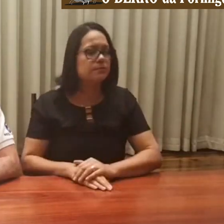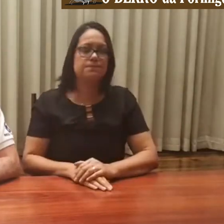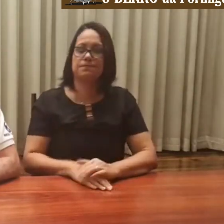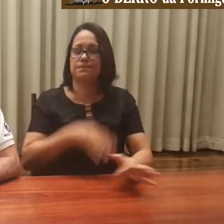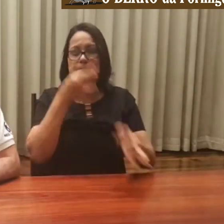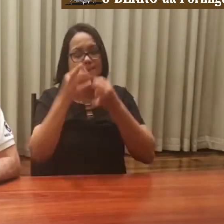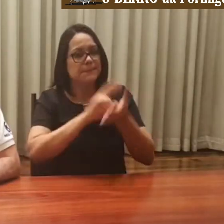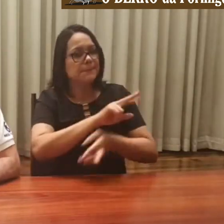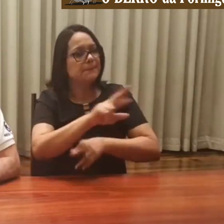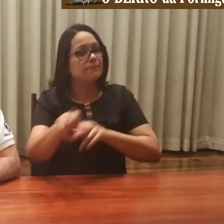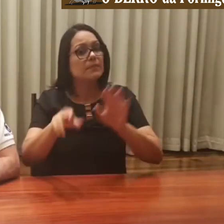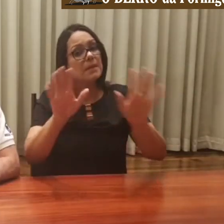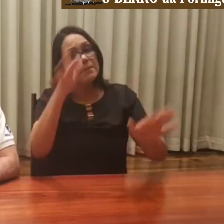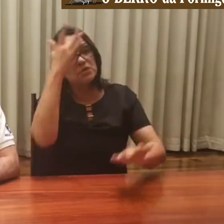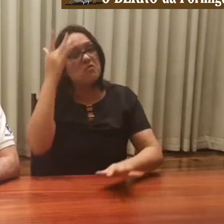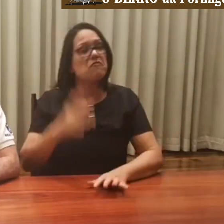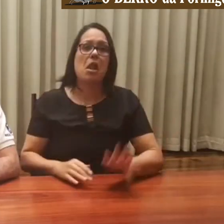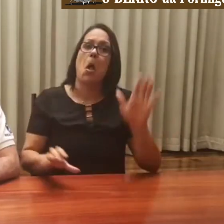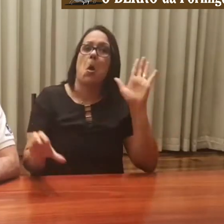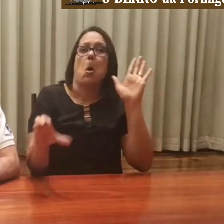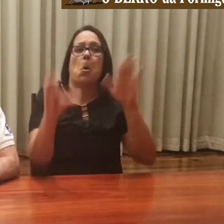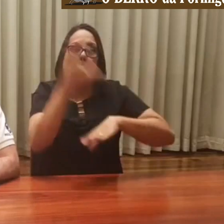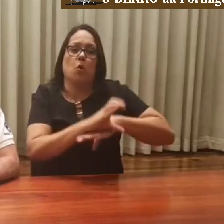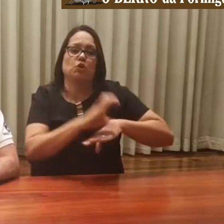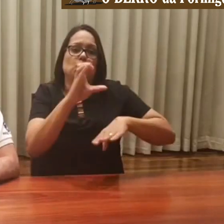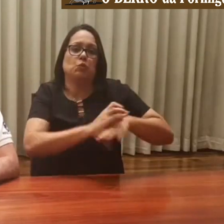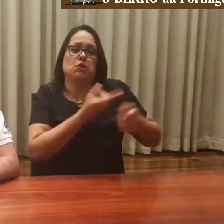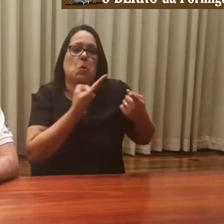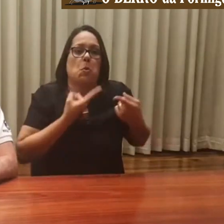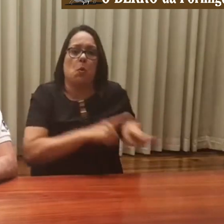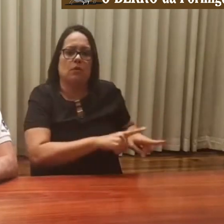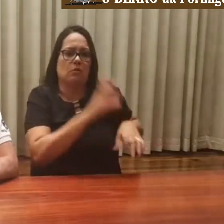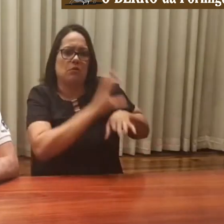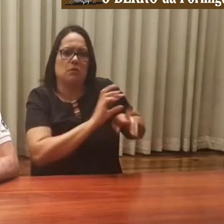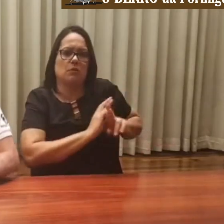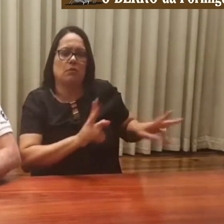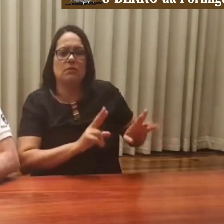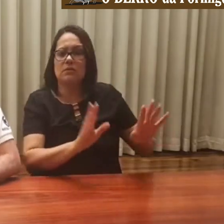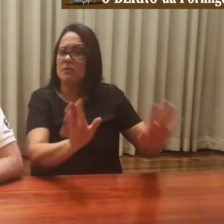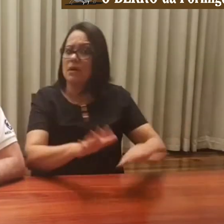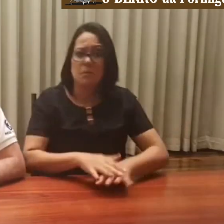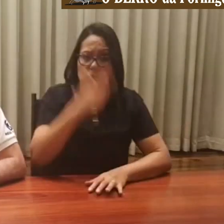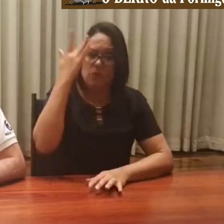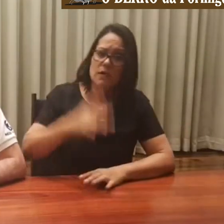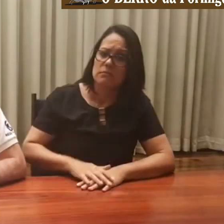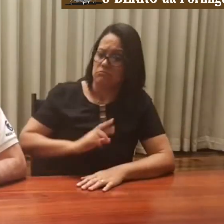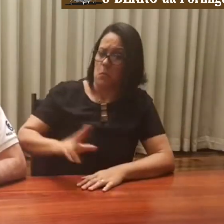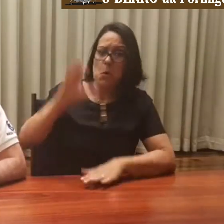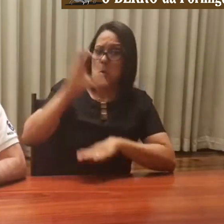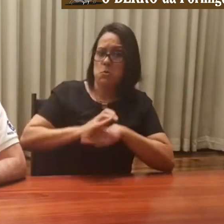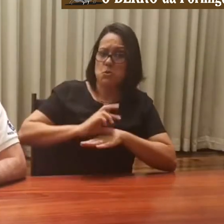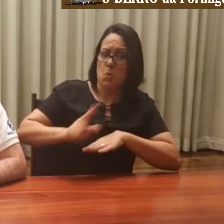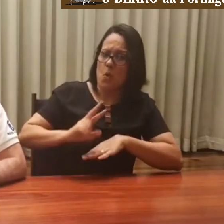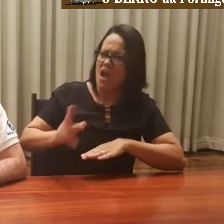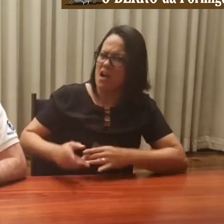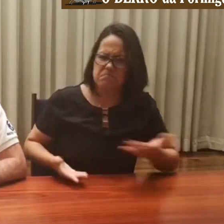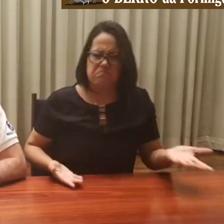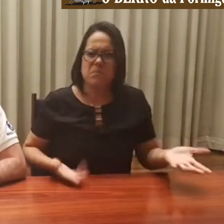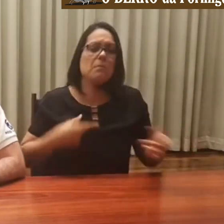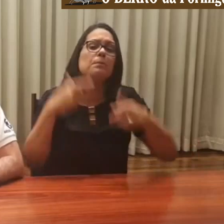sobre constitucionalidade, não tem nada de inconstitucional. Então o pessoal diz que é inconstitucional e não explica por quê.